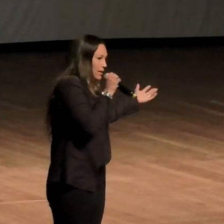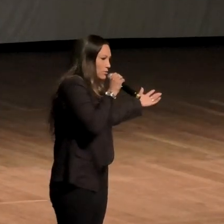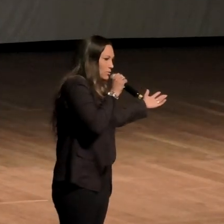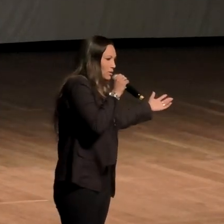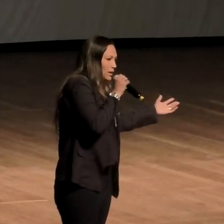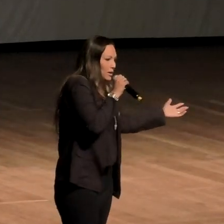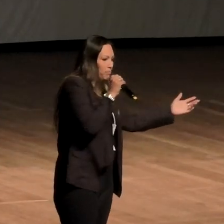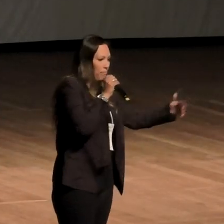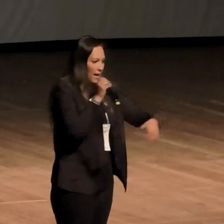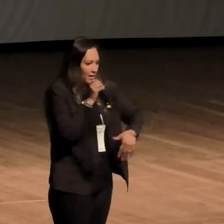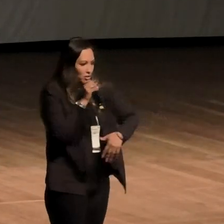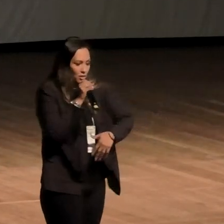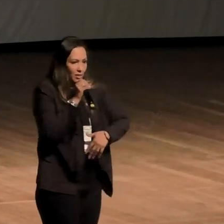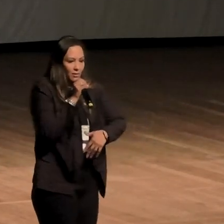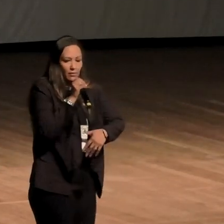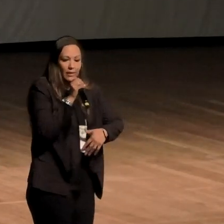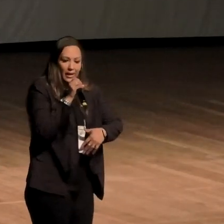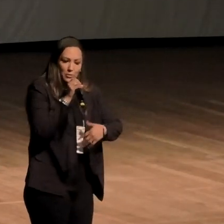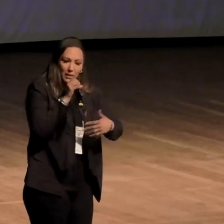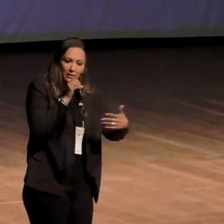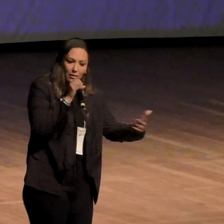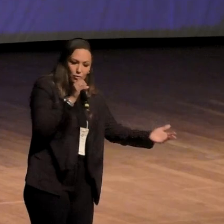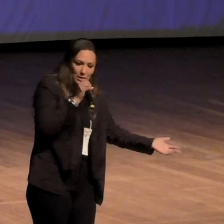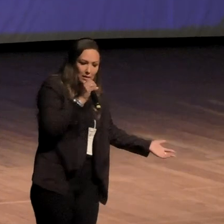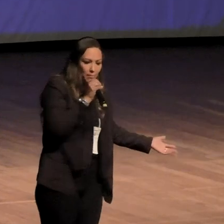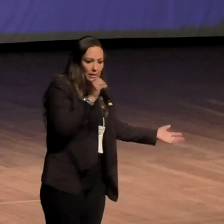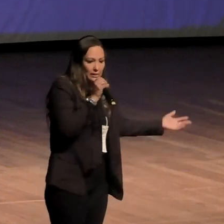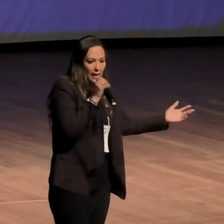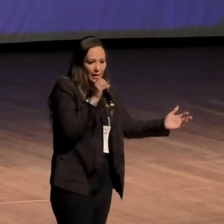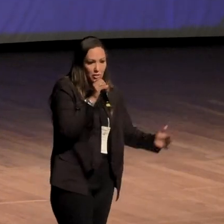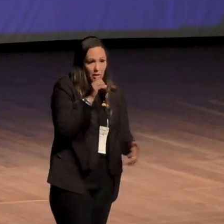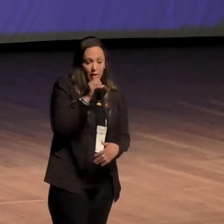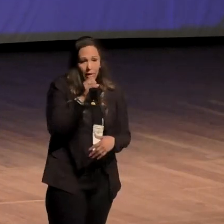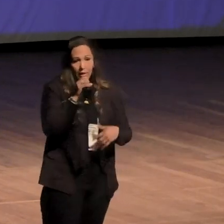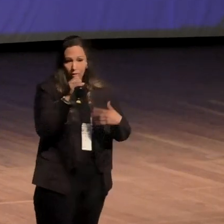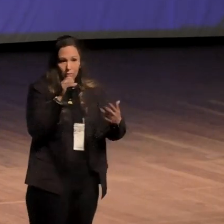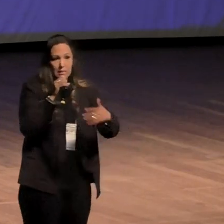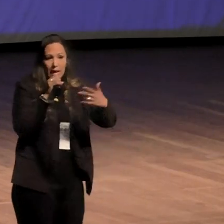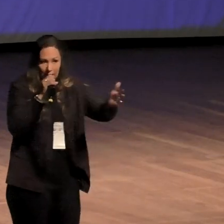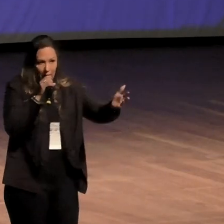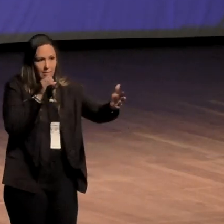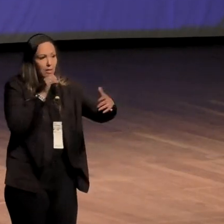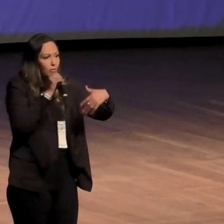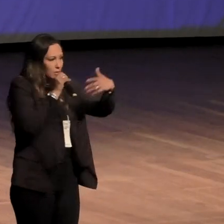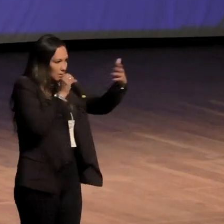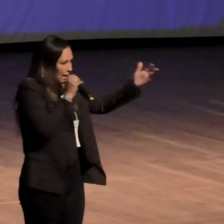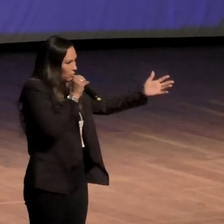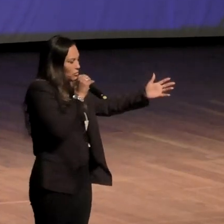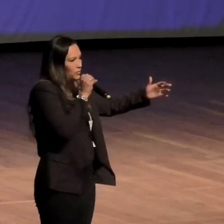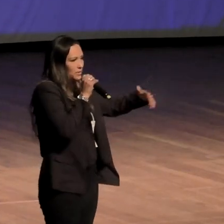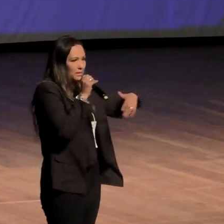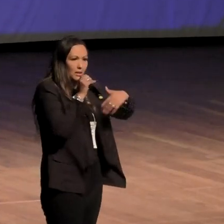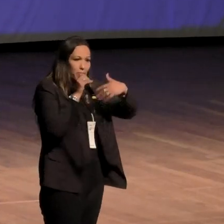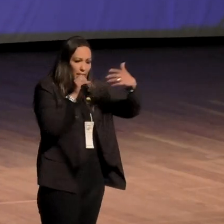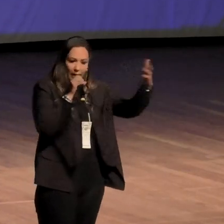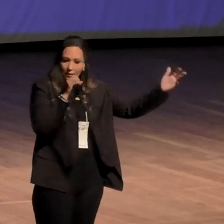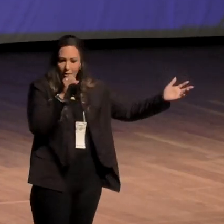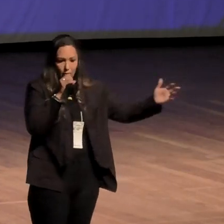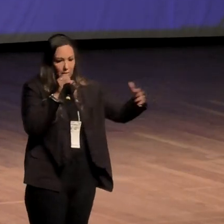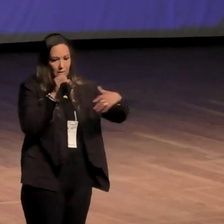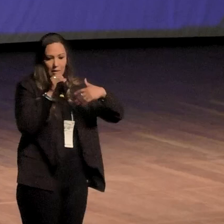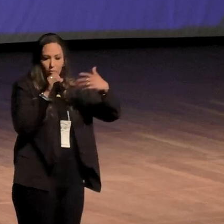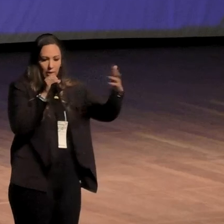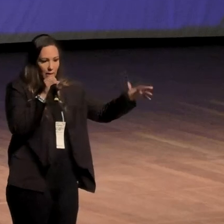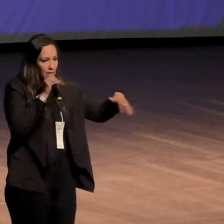modo suspenso impede respeitando a sustentabilidade e eu tenho certeza que nos Estados de vocês também